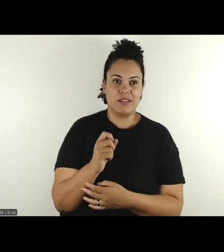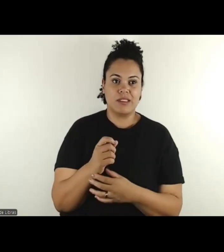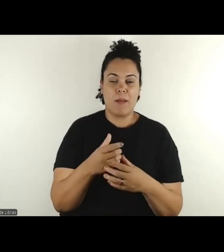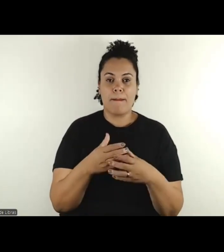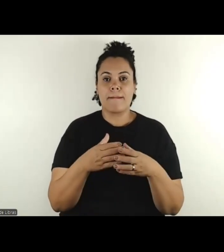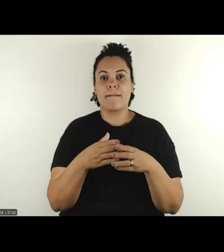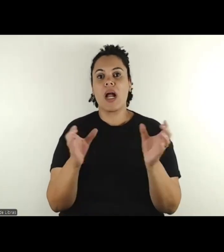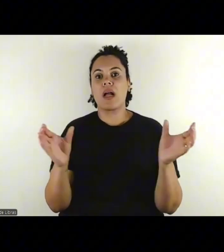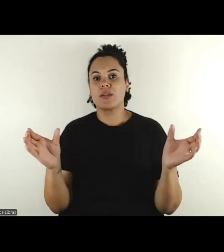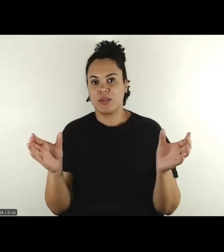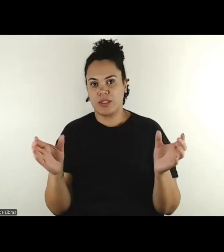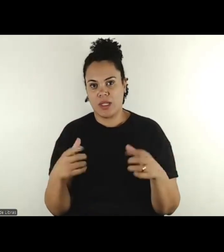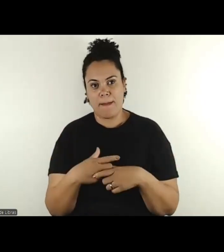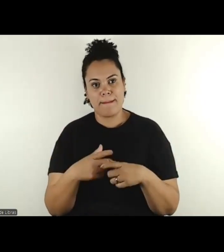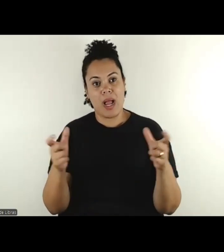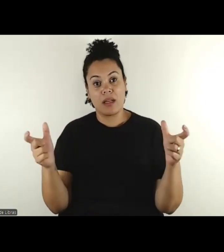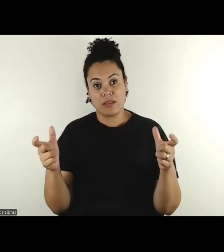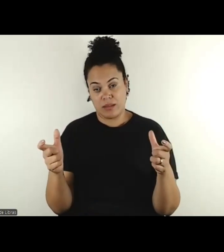majoritariamente,